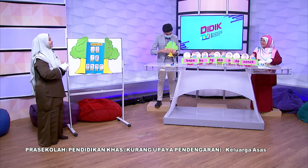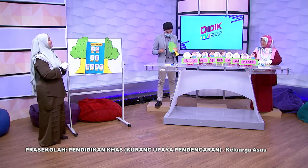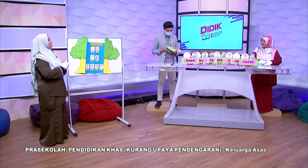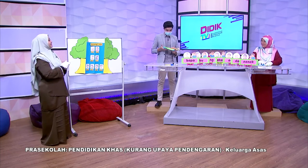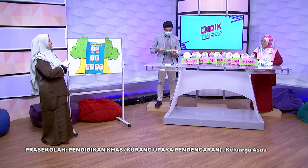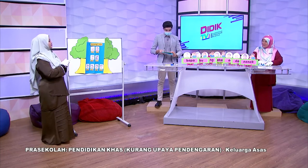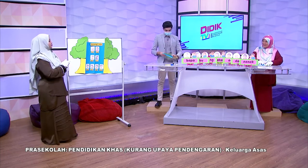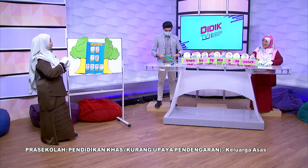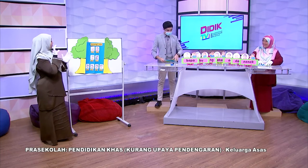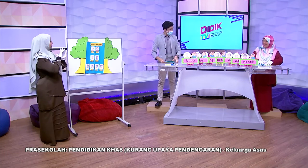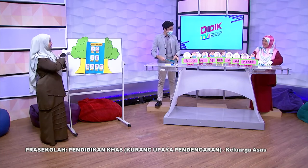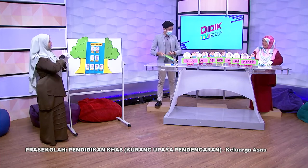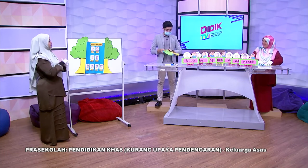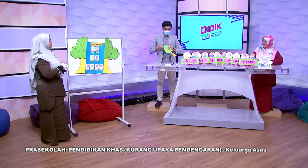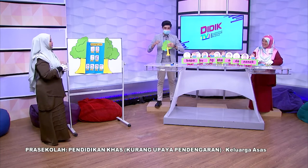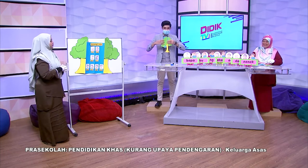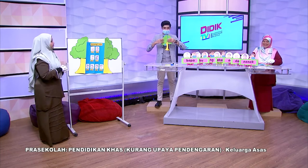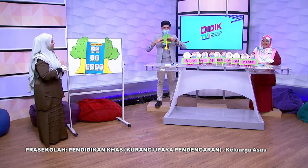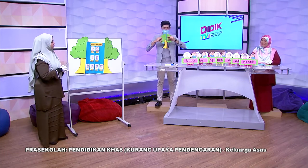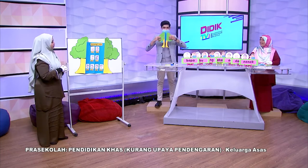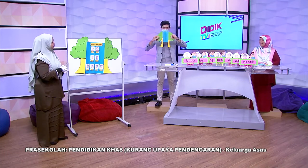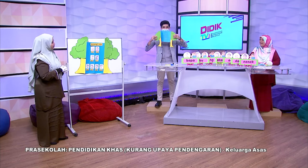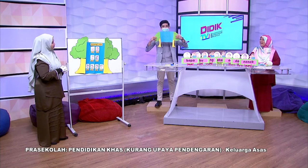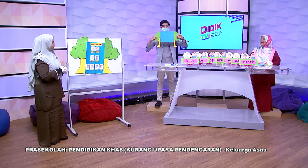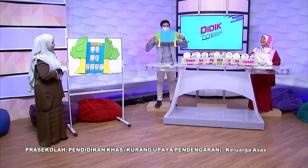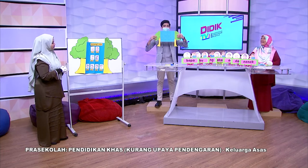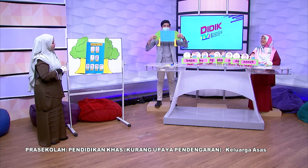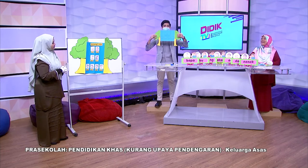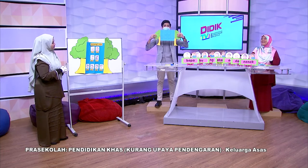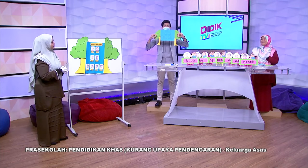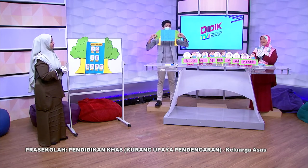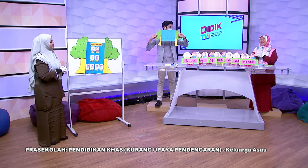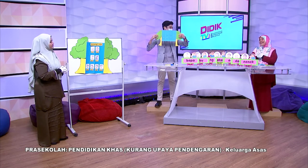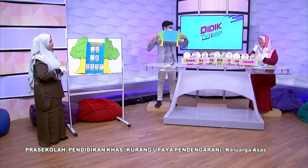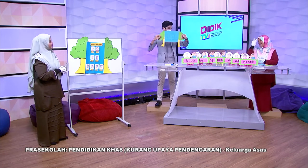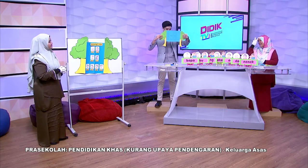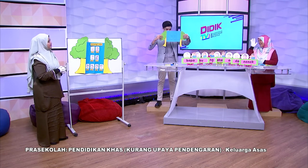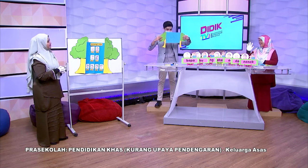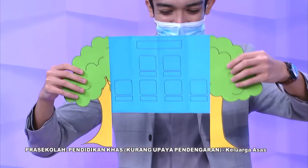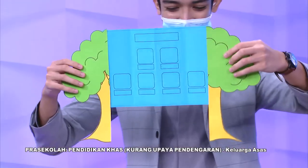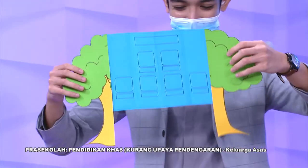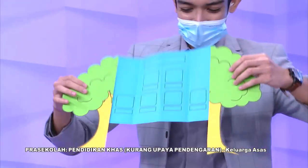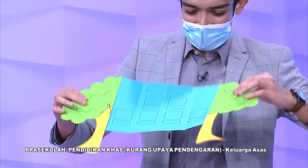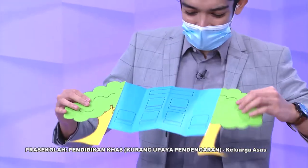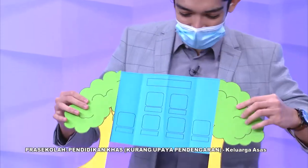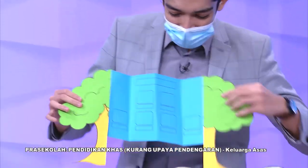sih kalau kita buka terang kepandaian Cie